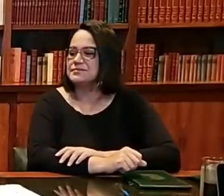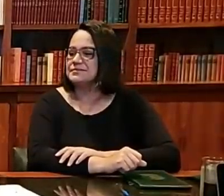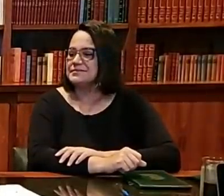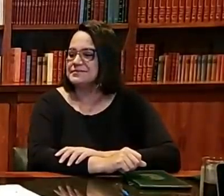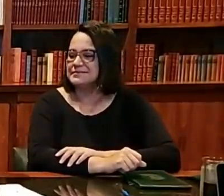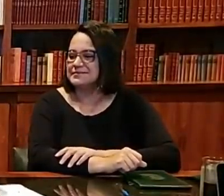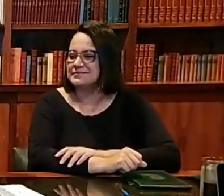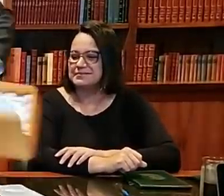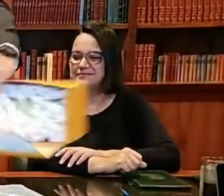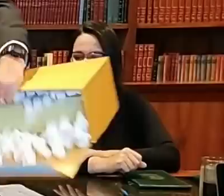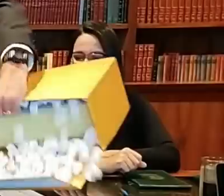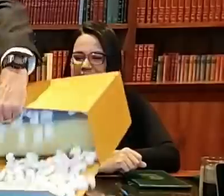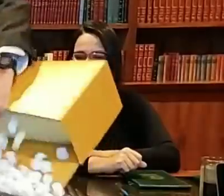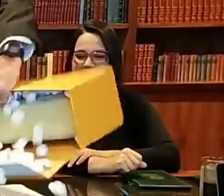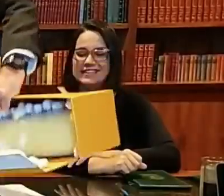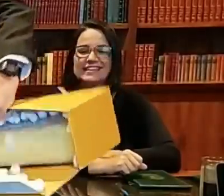Pode.